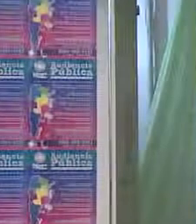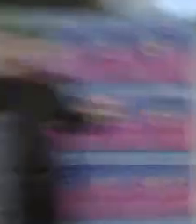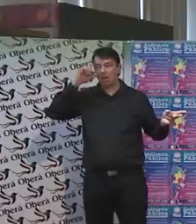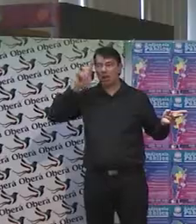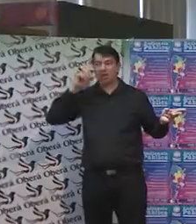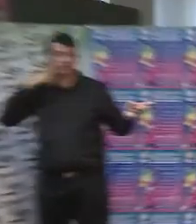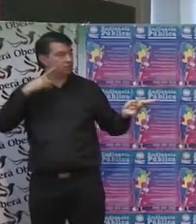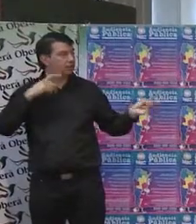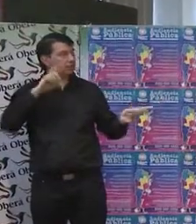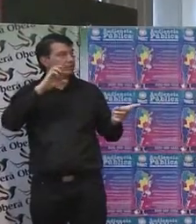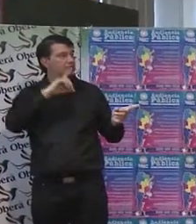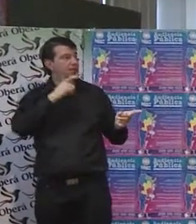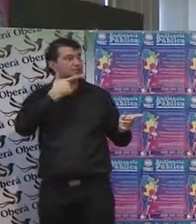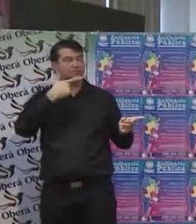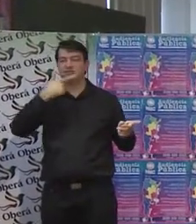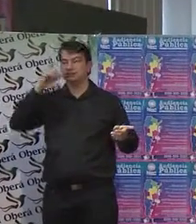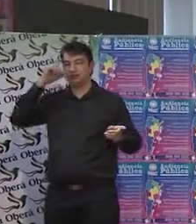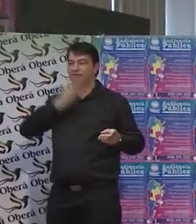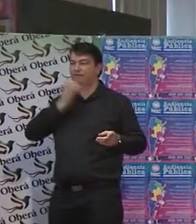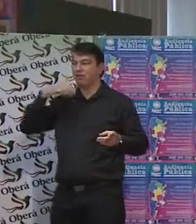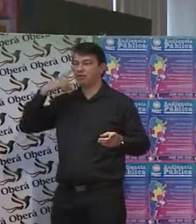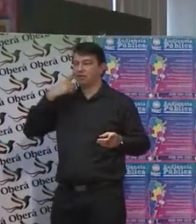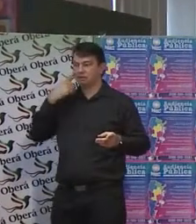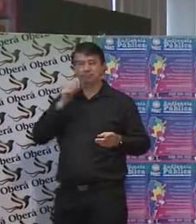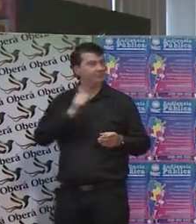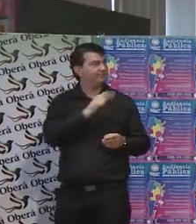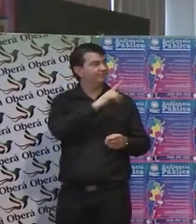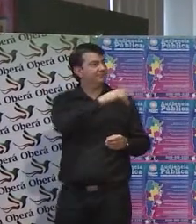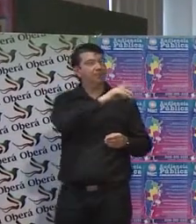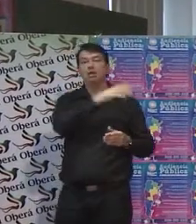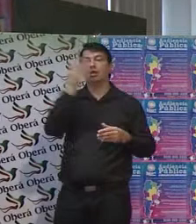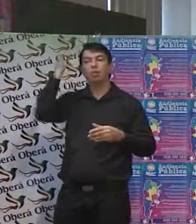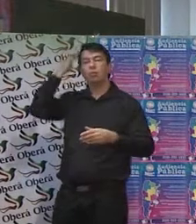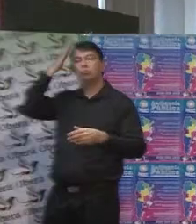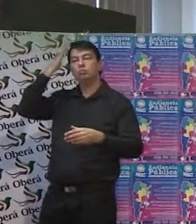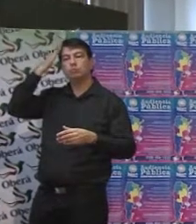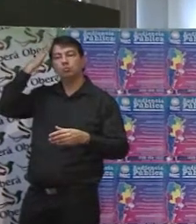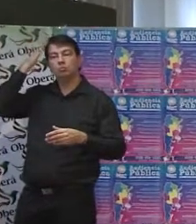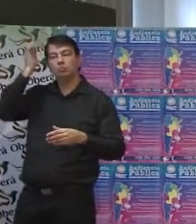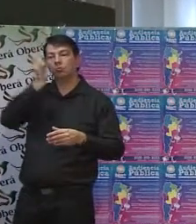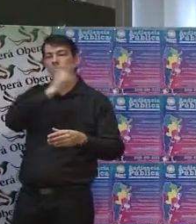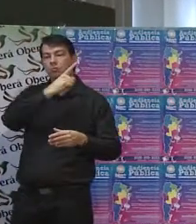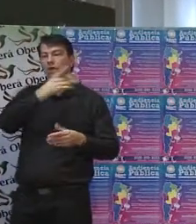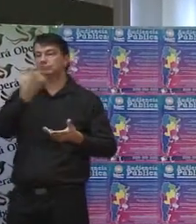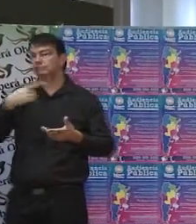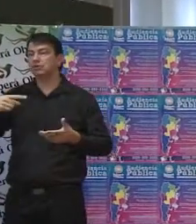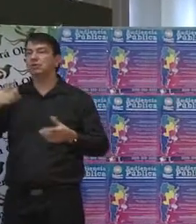Melanie, Cristal y Estefan. Nosotros vamos a hablar sobre la cultura y los valores en la radio como medio de comunicación.